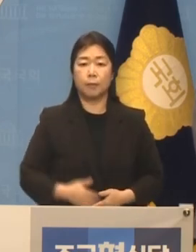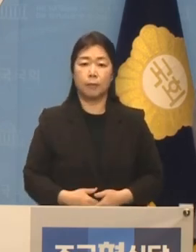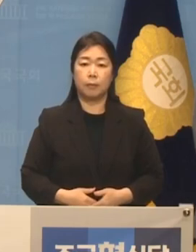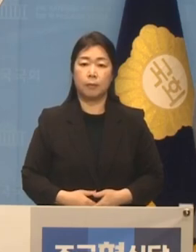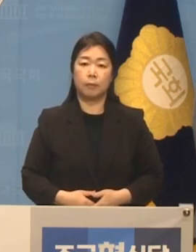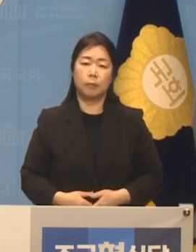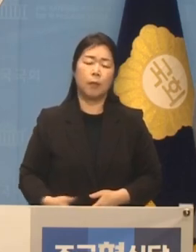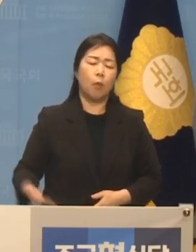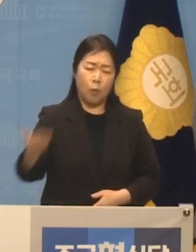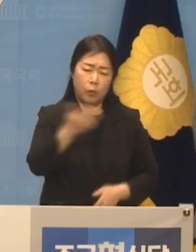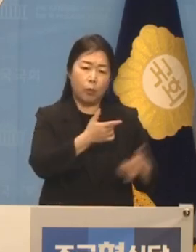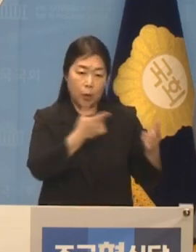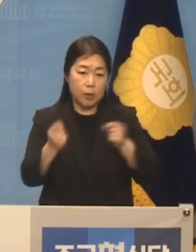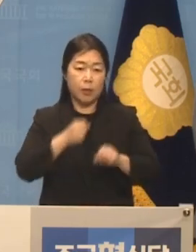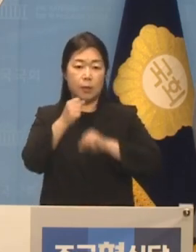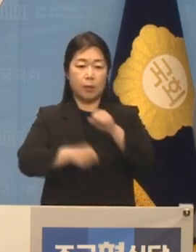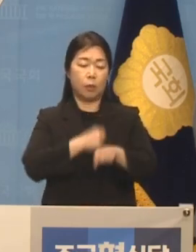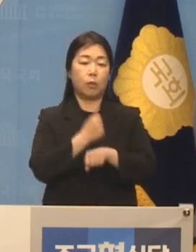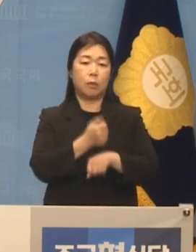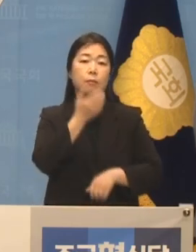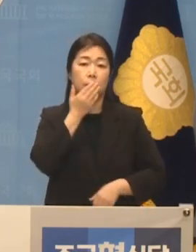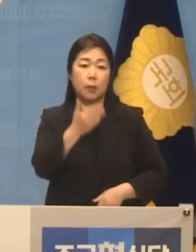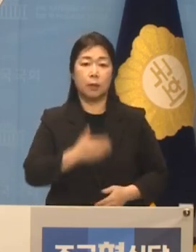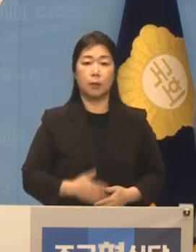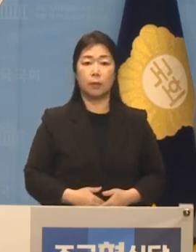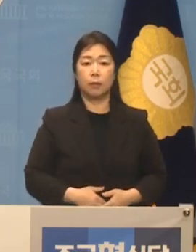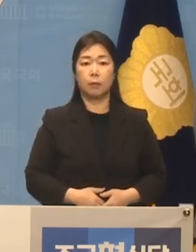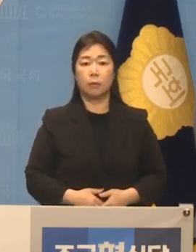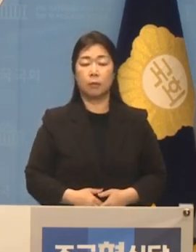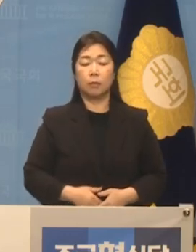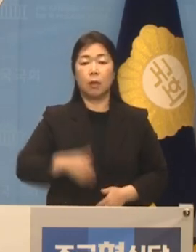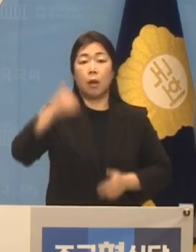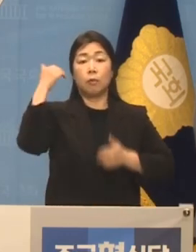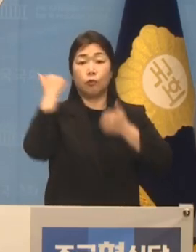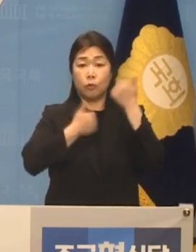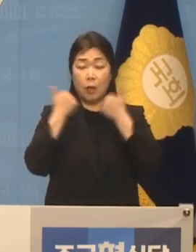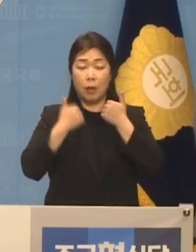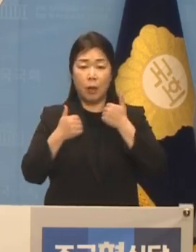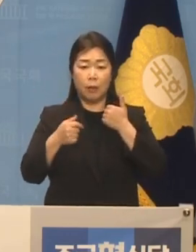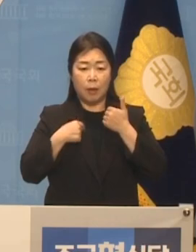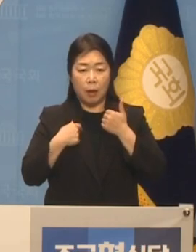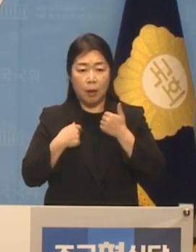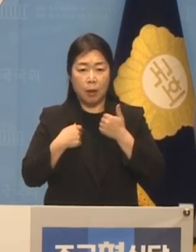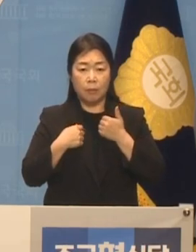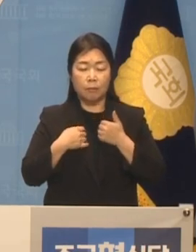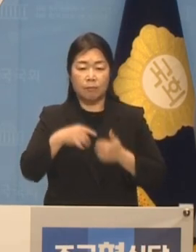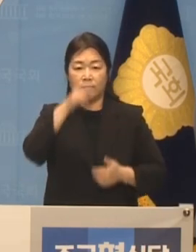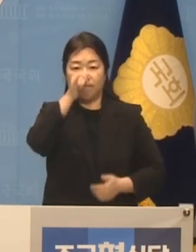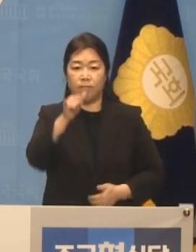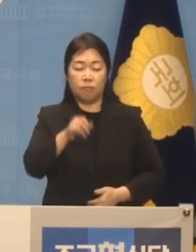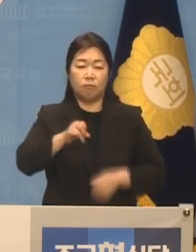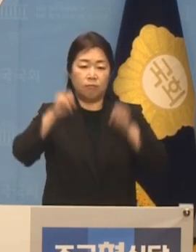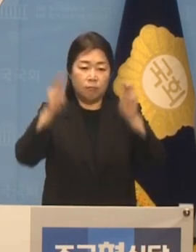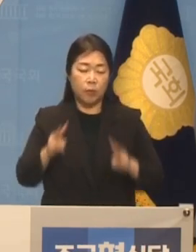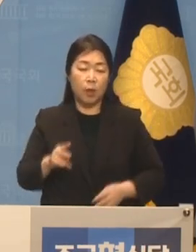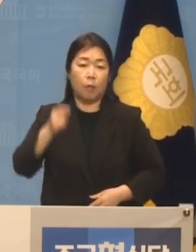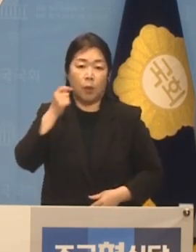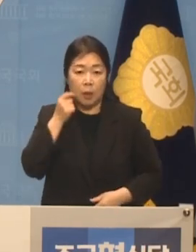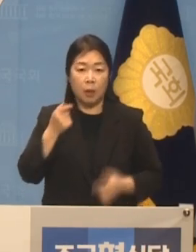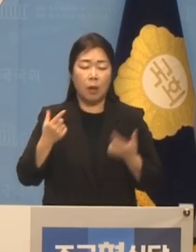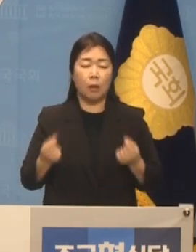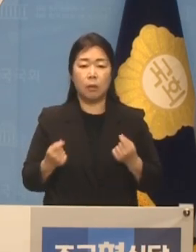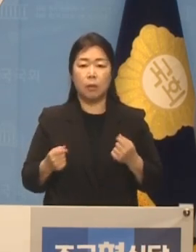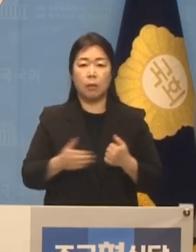모두가 자유로워질 수 있을 것 같습니다. 누구나 내가 횡재를 누리지 못할까 봐